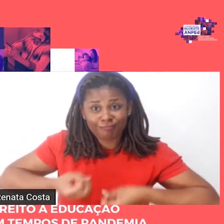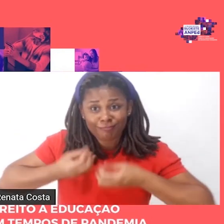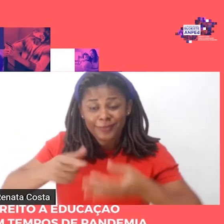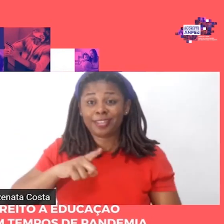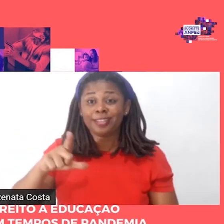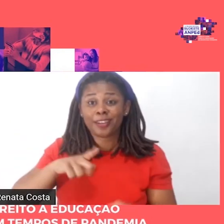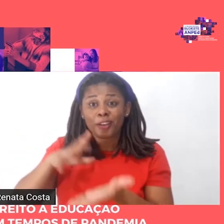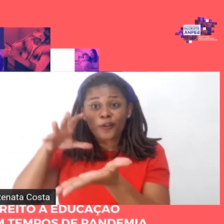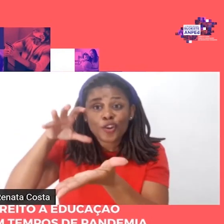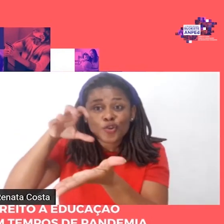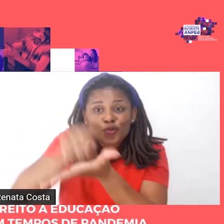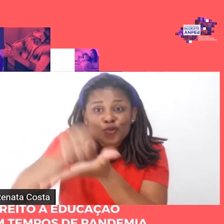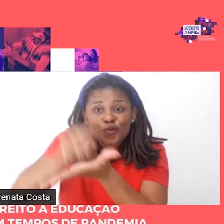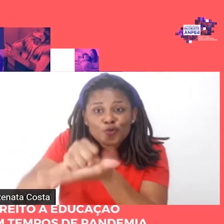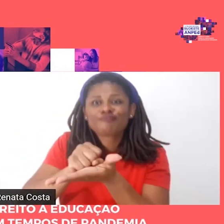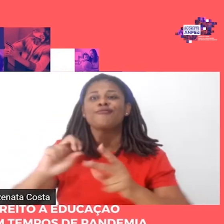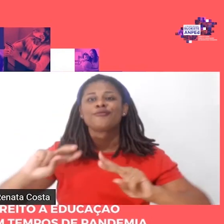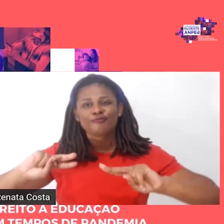e